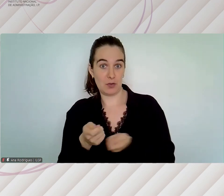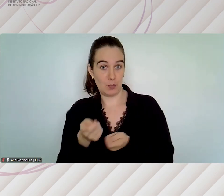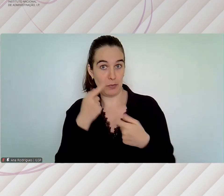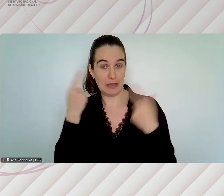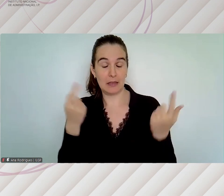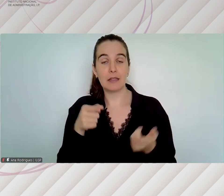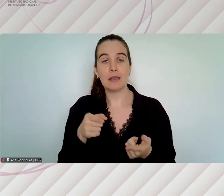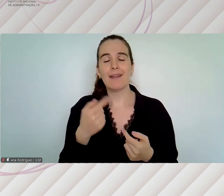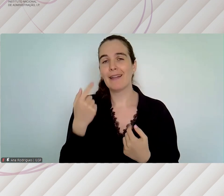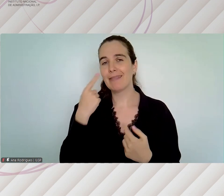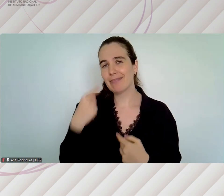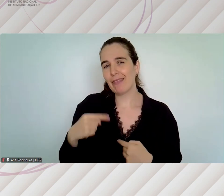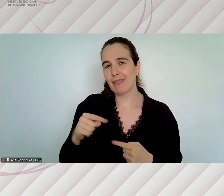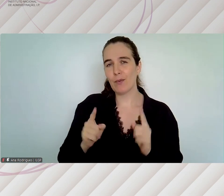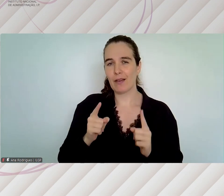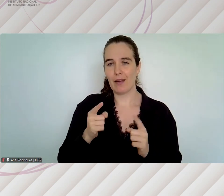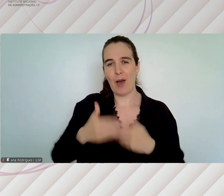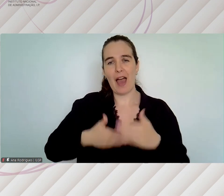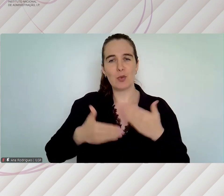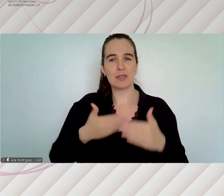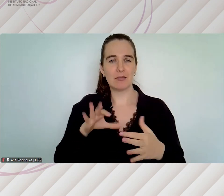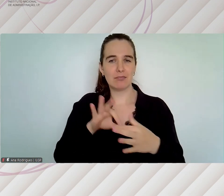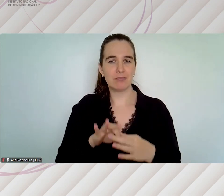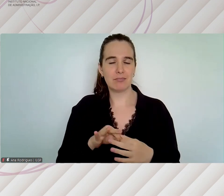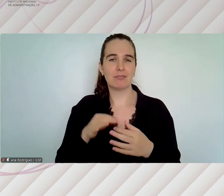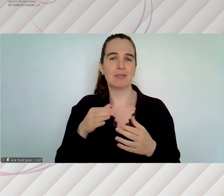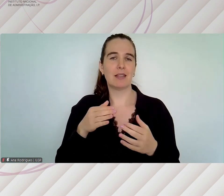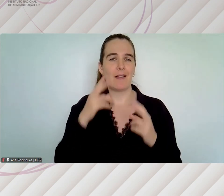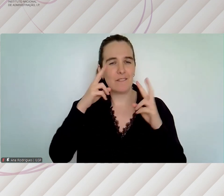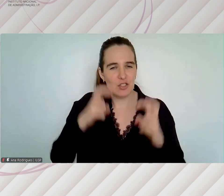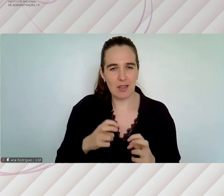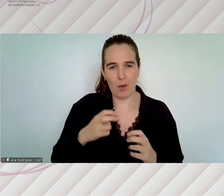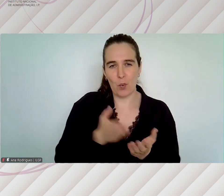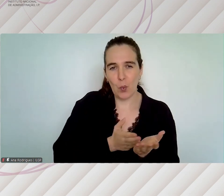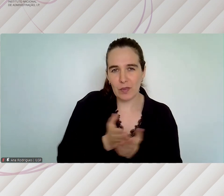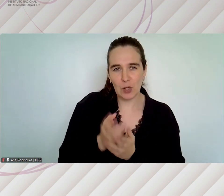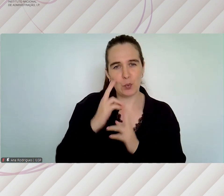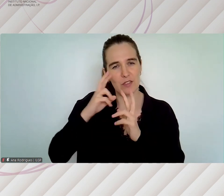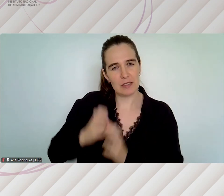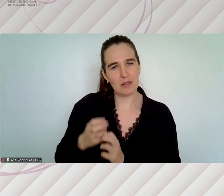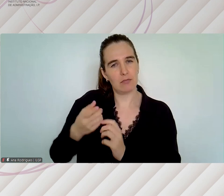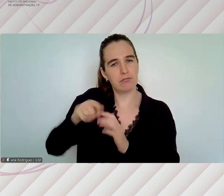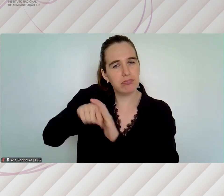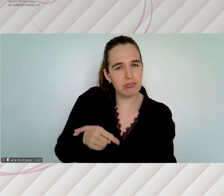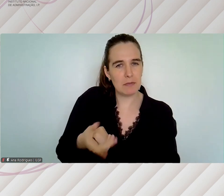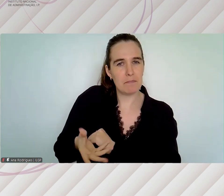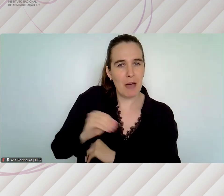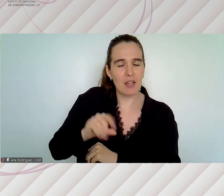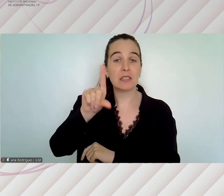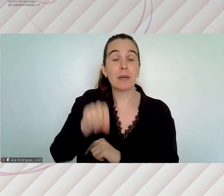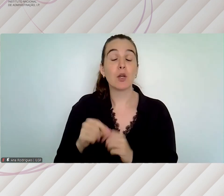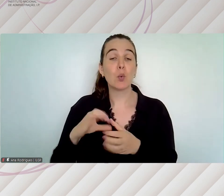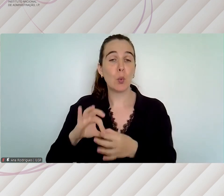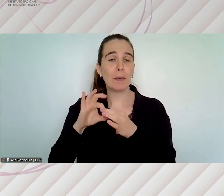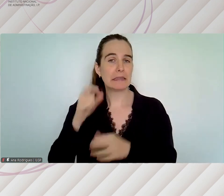reflete-se nesta atuação que privilegia a capacitação contínua, a investigação aplicada, a inovação institucional e a cooperação